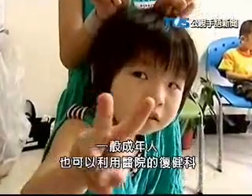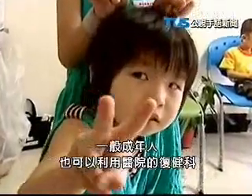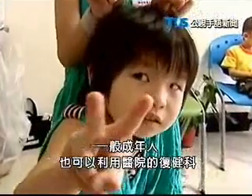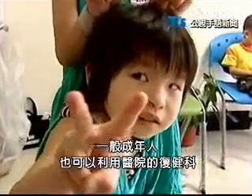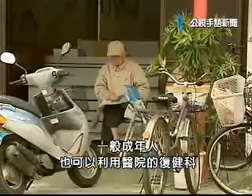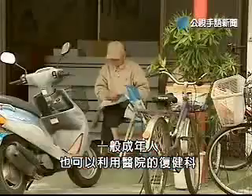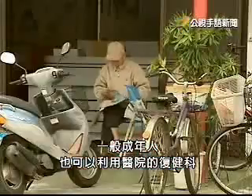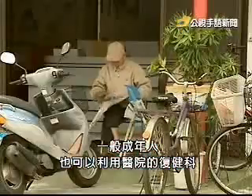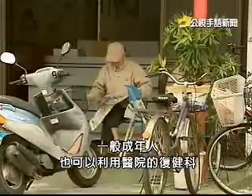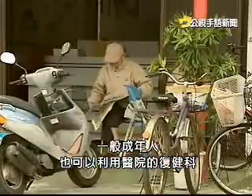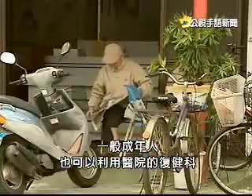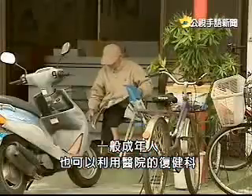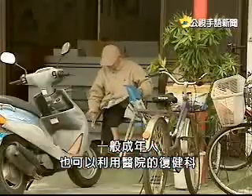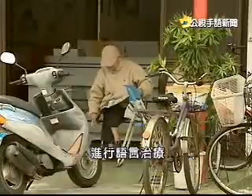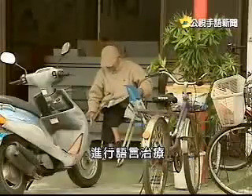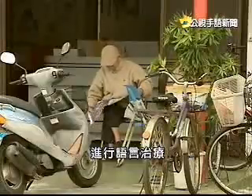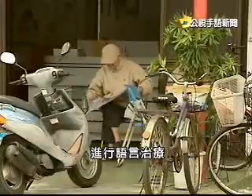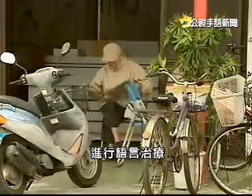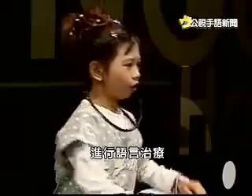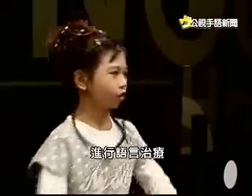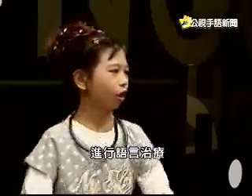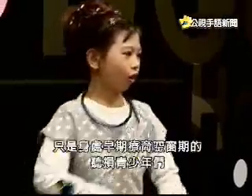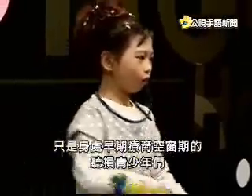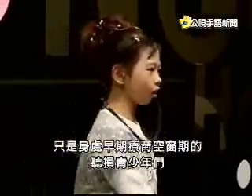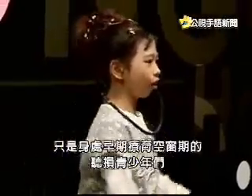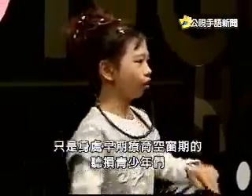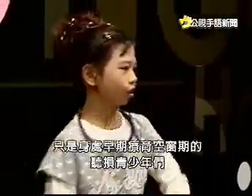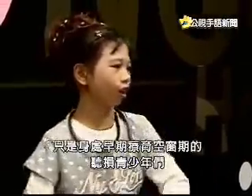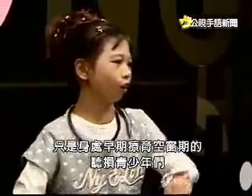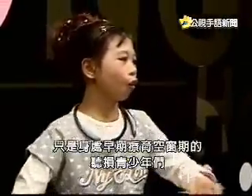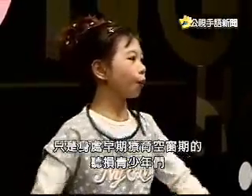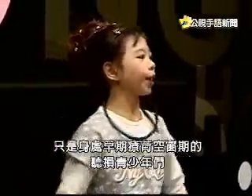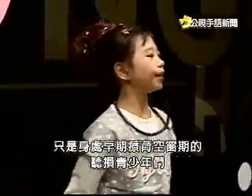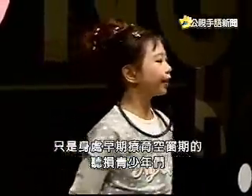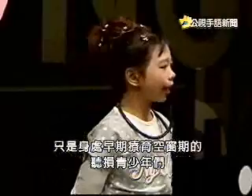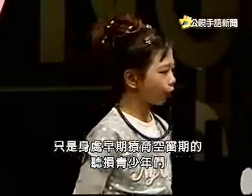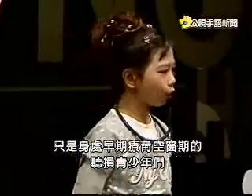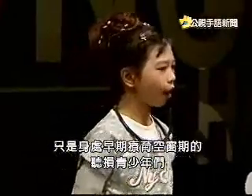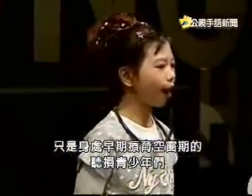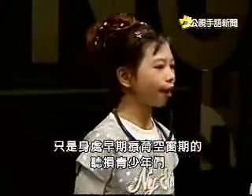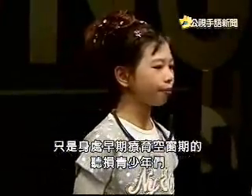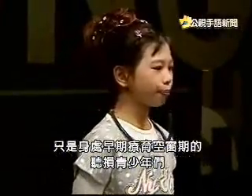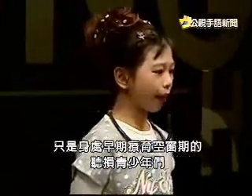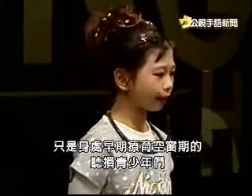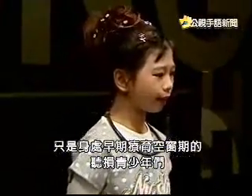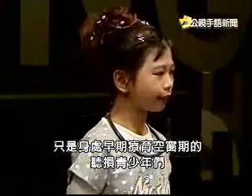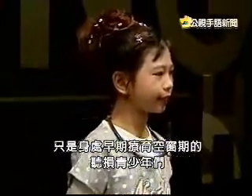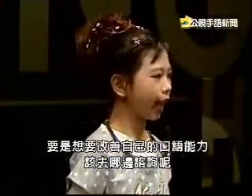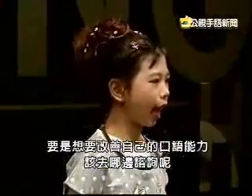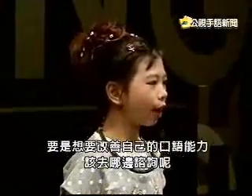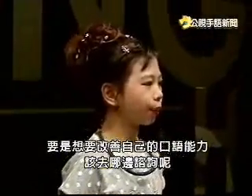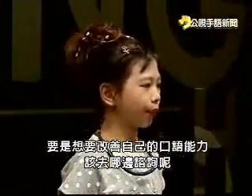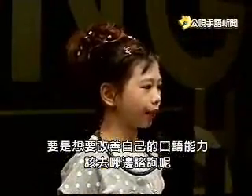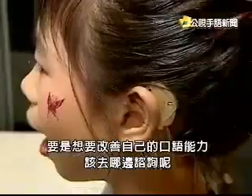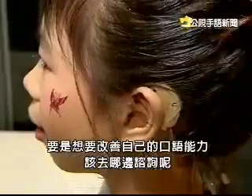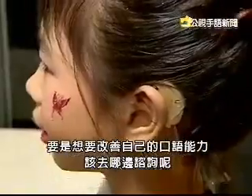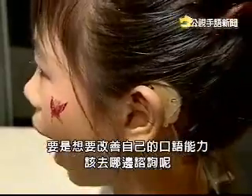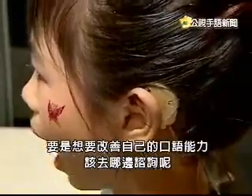以利用医院的复健科进行语言治疗。只是身处早期疗愈空窗期的听损青少年们，要是想要改善自己的口语能